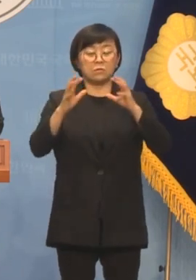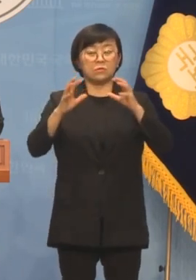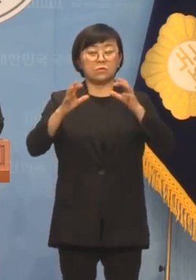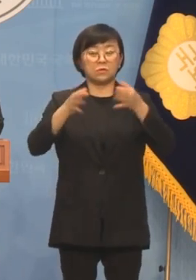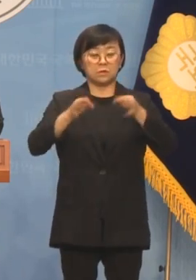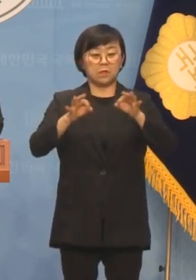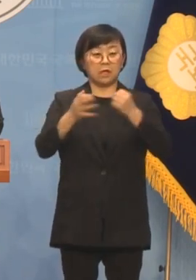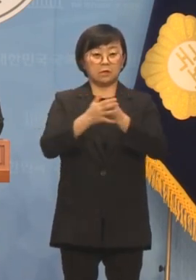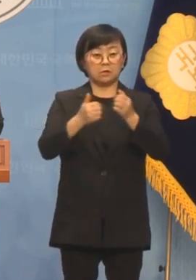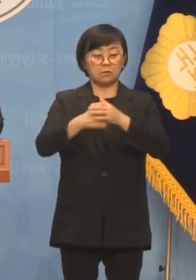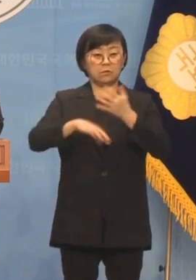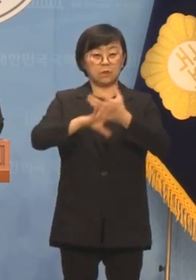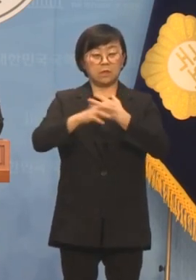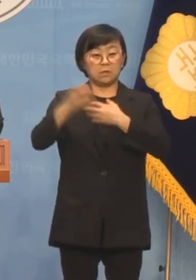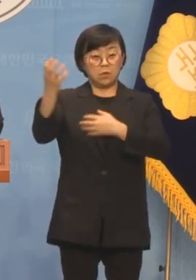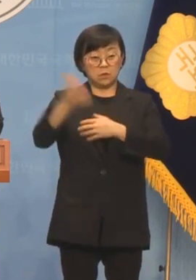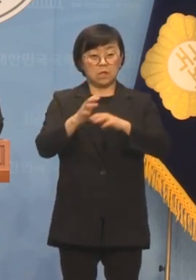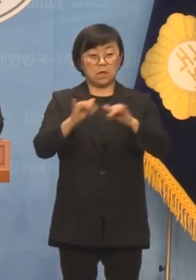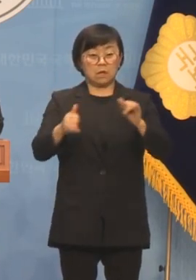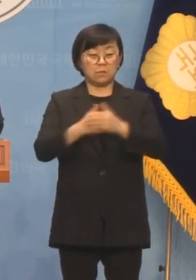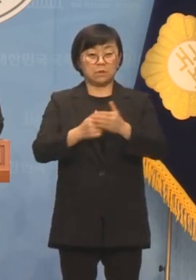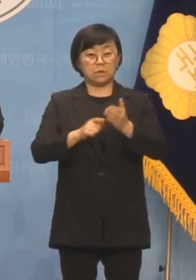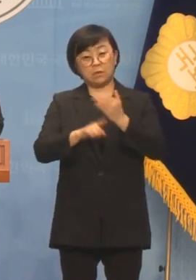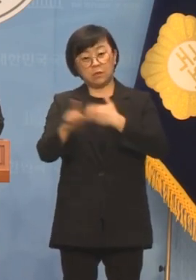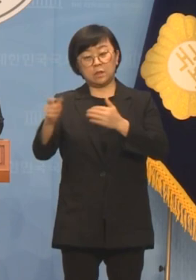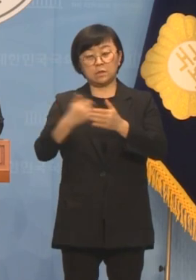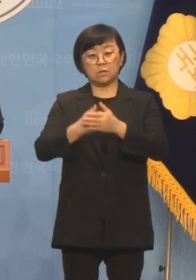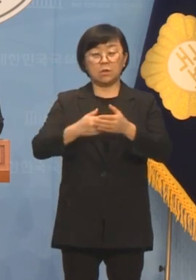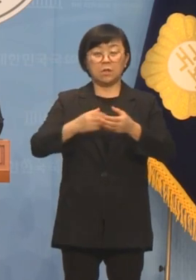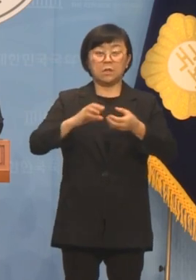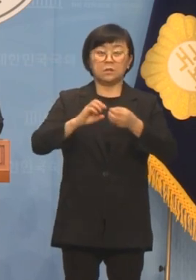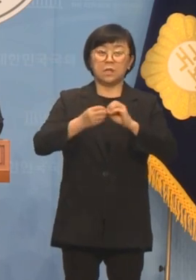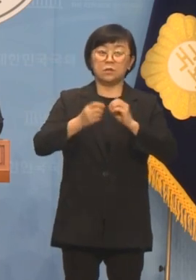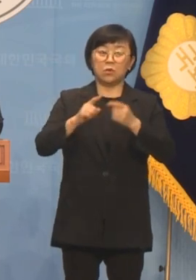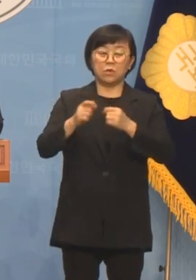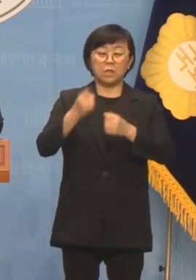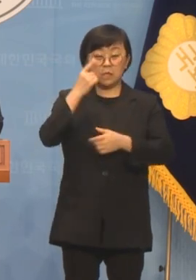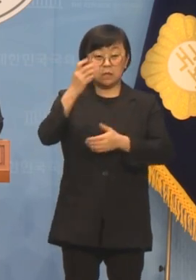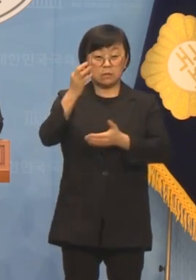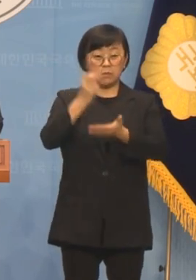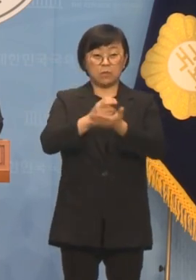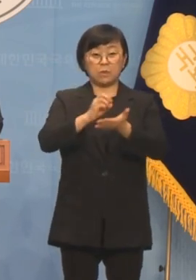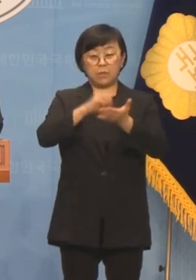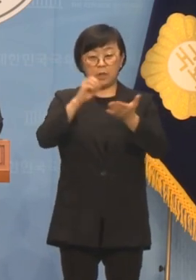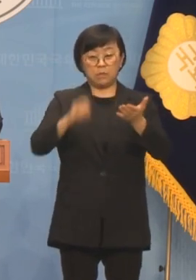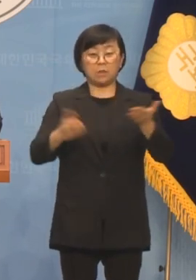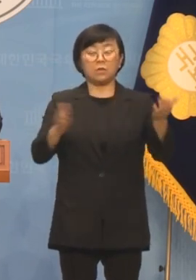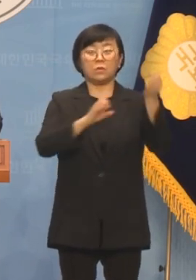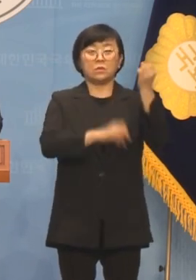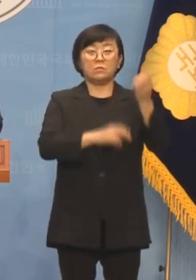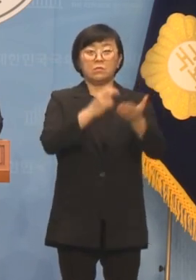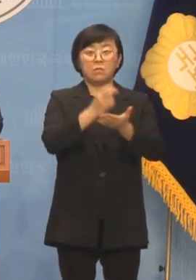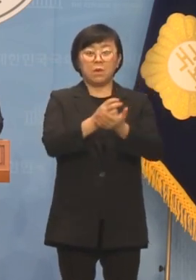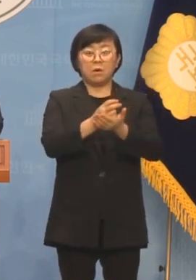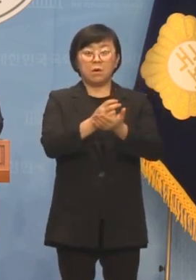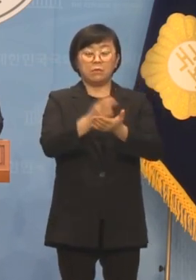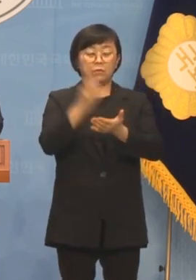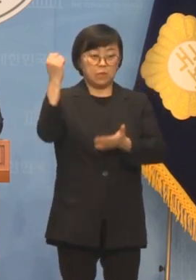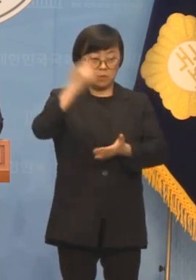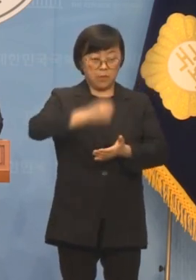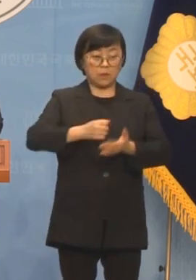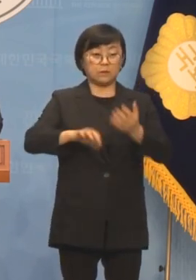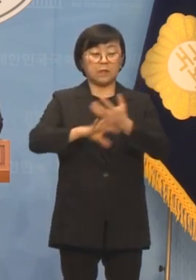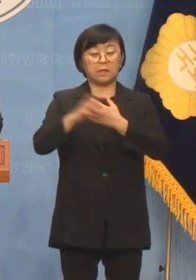한국은행은 외국인 노동자에게 예외적으로 최저임금법 적용을 배제할 경우 근로기준법, 최저임금법 위반이고